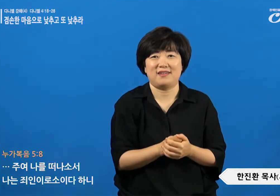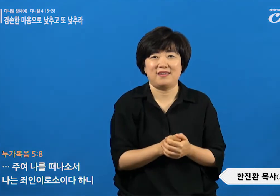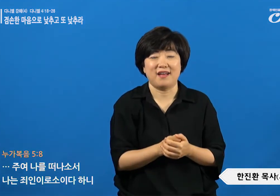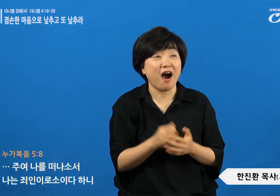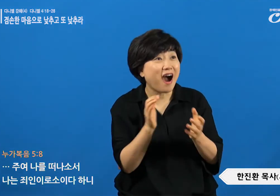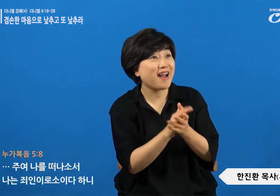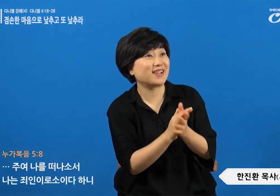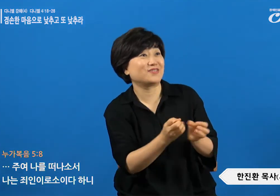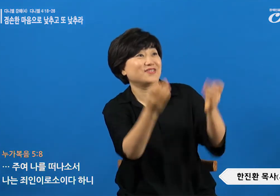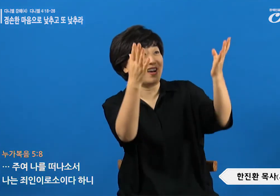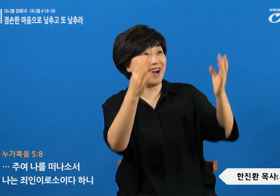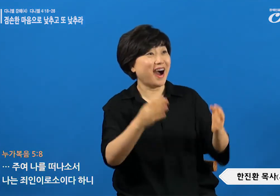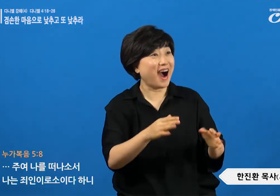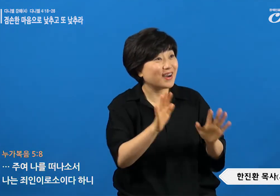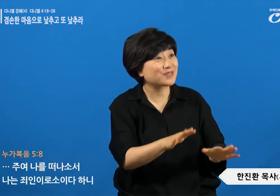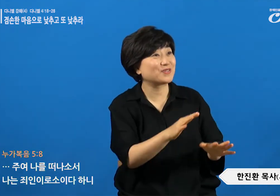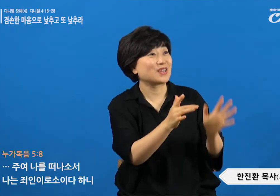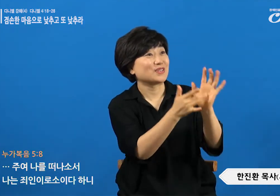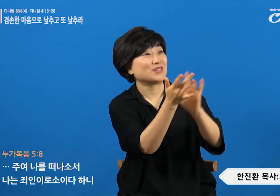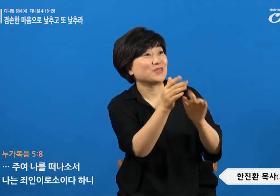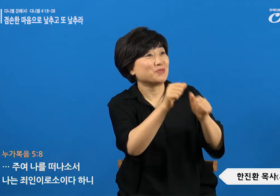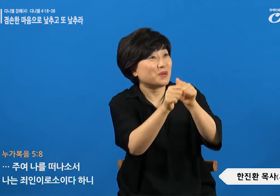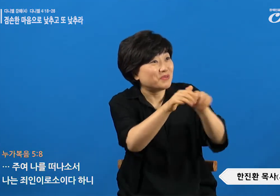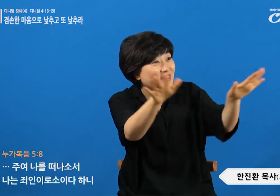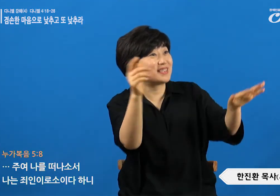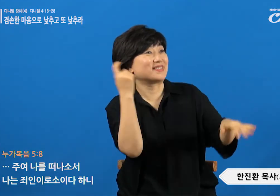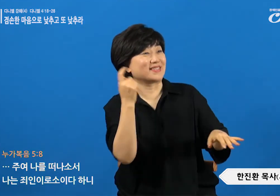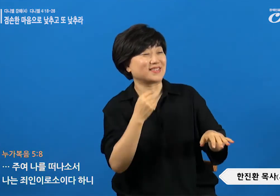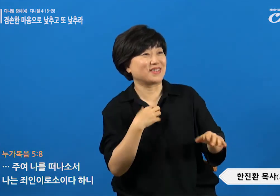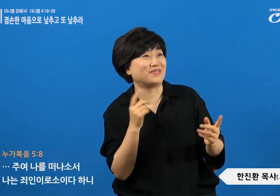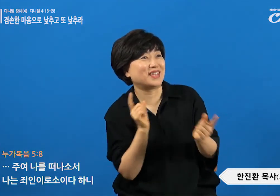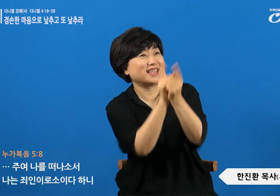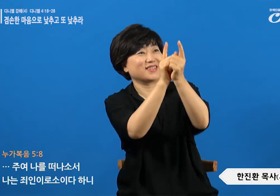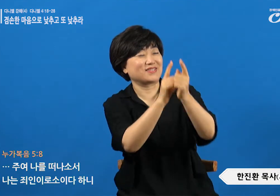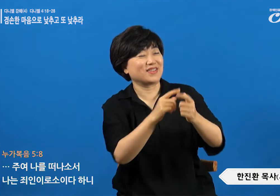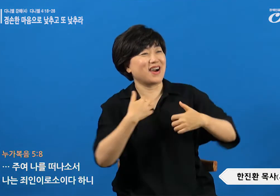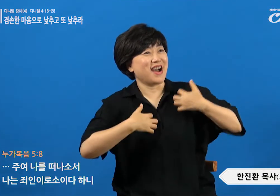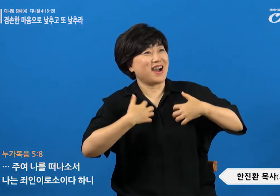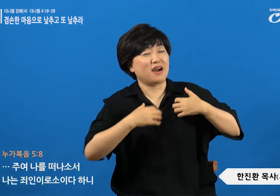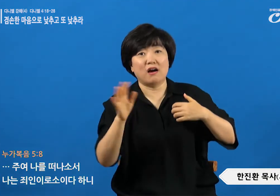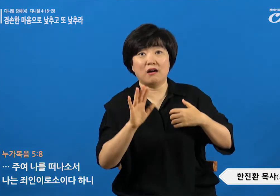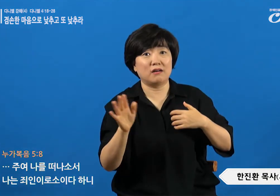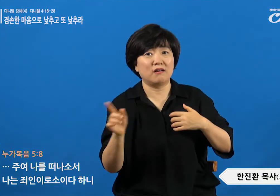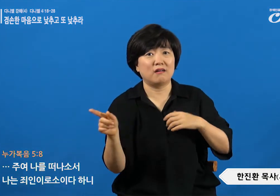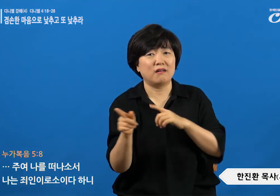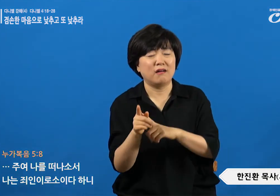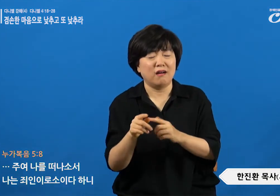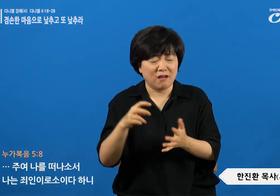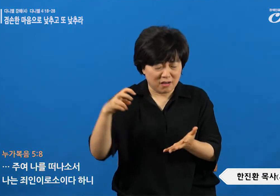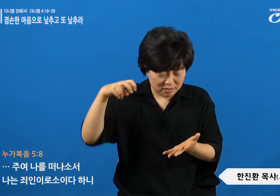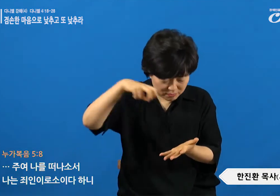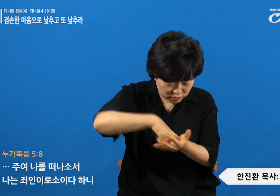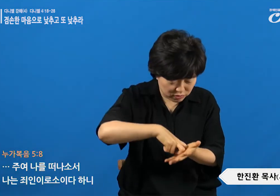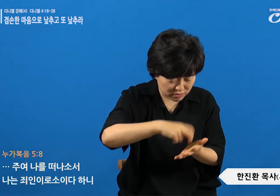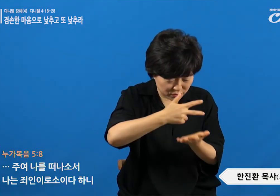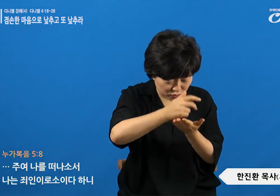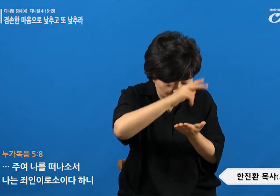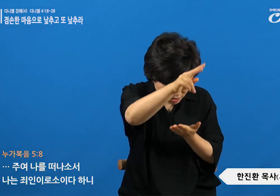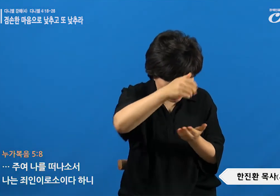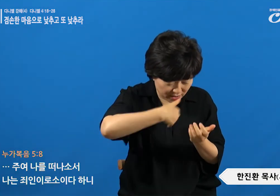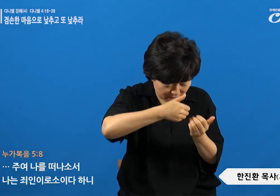할렐루야, 주님이셨군요, 이제 만났군요, 그런 게 아니고 주여 나를 떠나소서 나는 흉측한